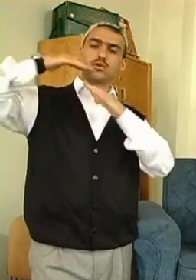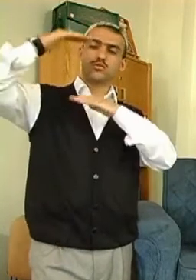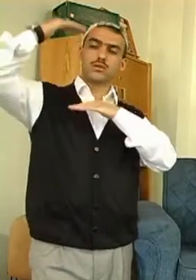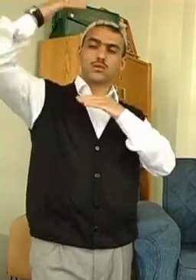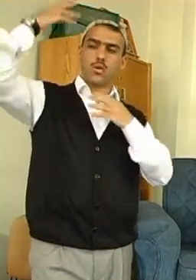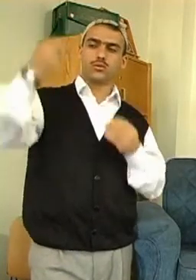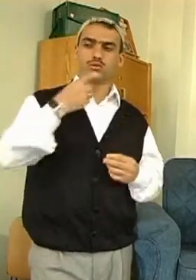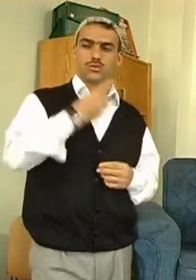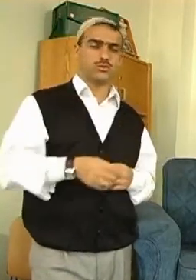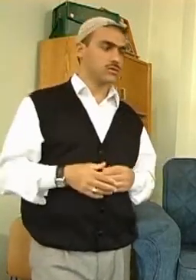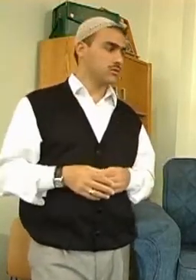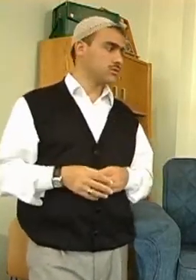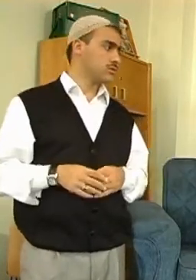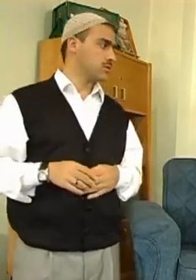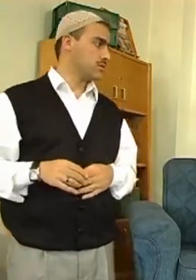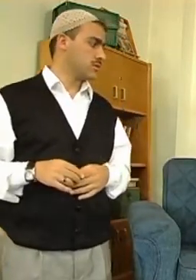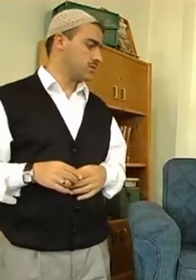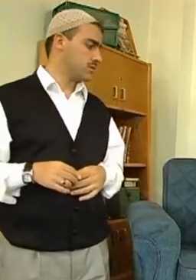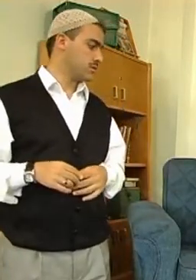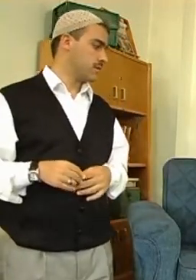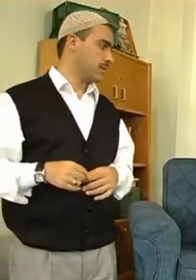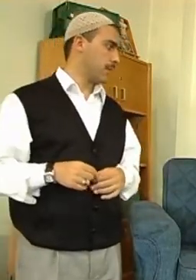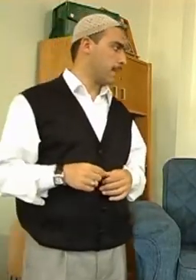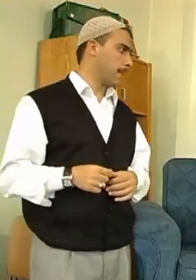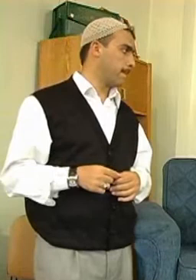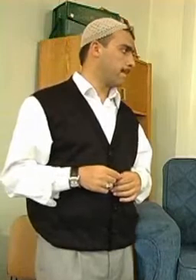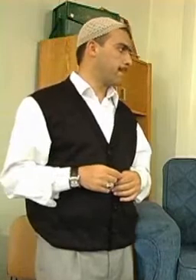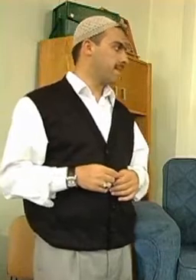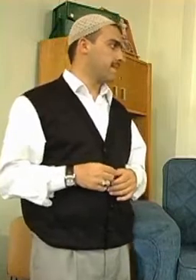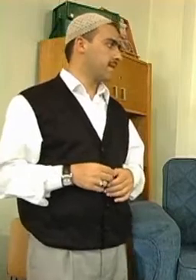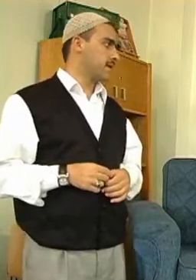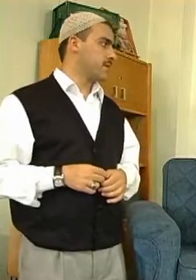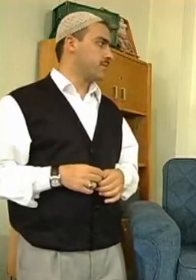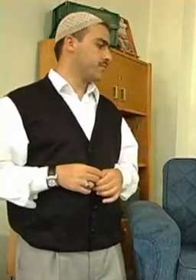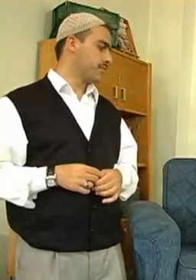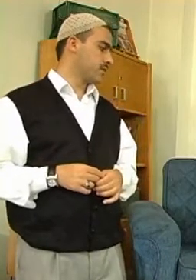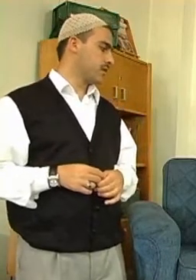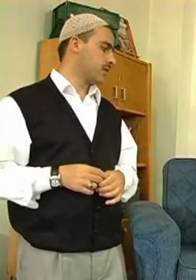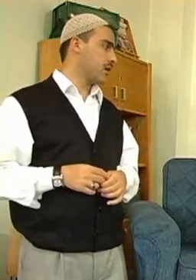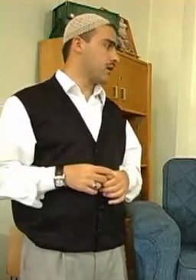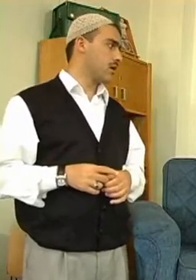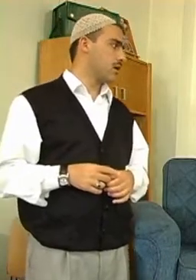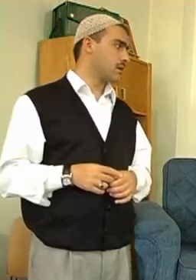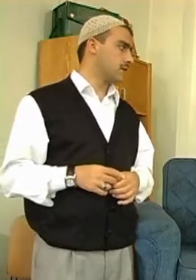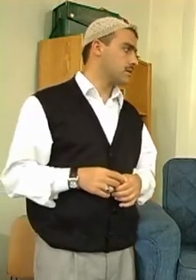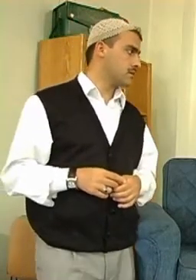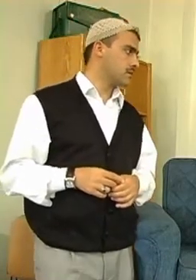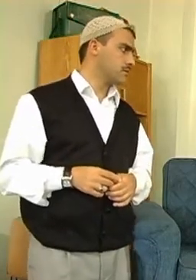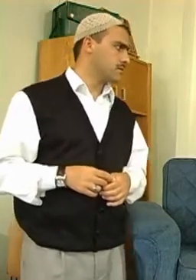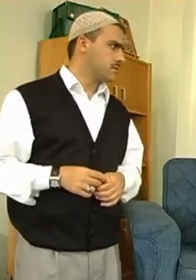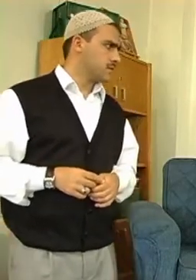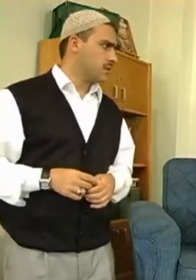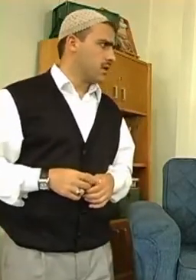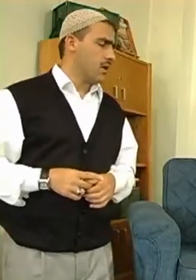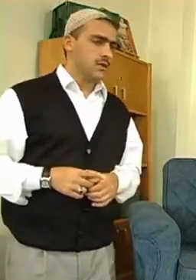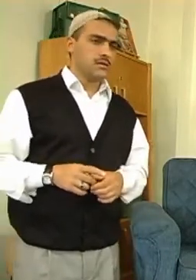Ayne-i samedaniye ders kısa olduğu için birkaç şey söyleyelim. Ayne-i samedaniye şu. Samet Cenab-ı